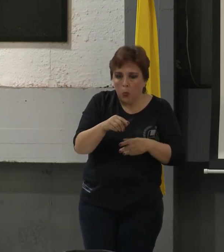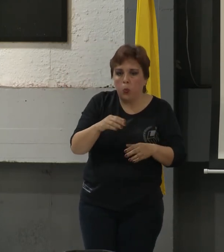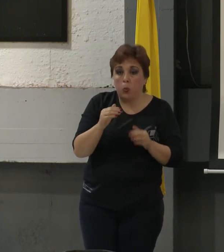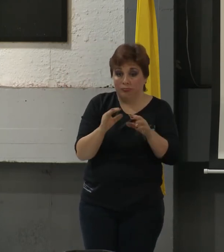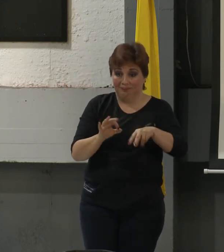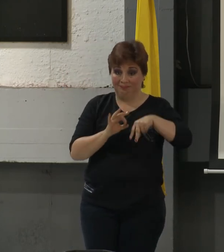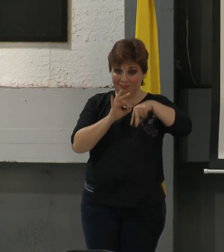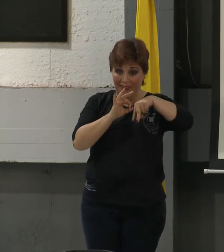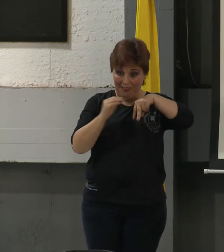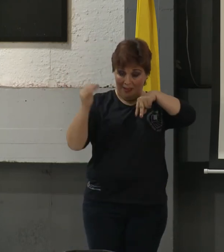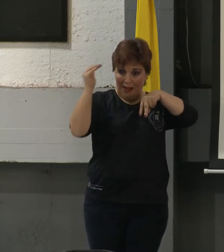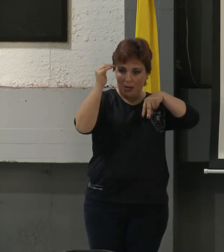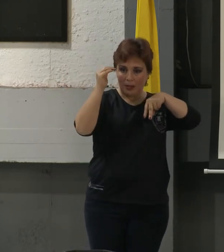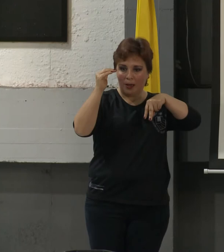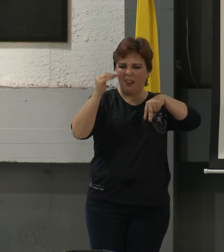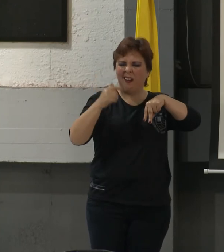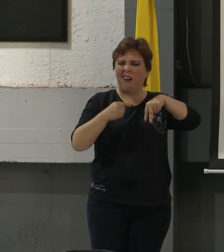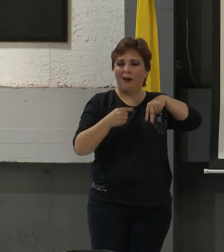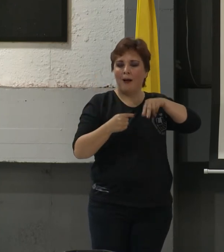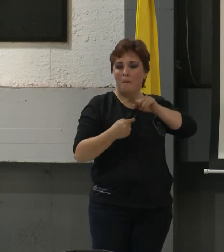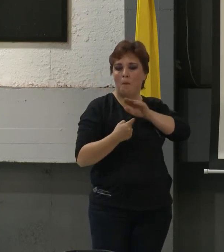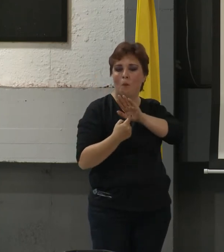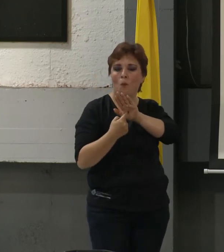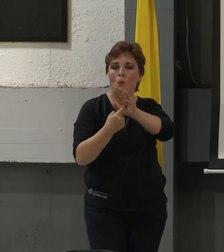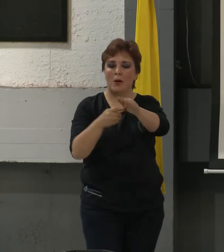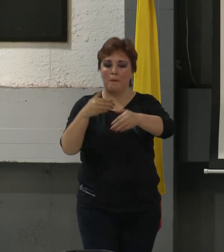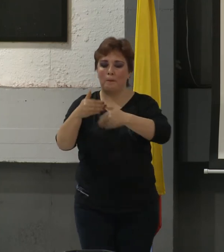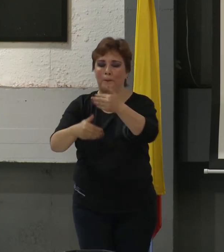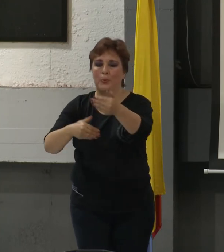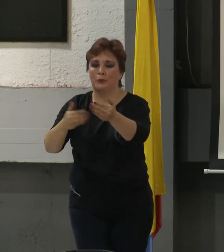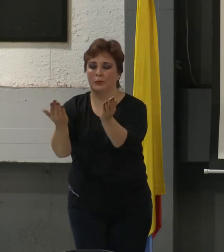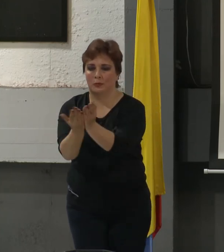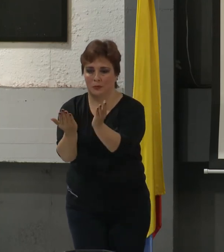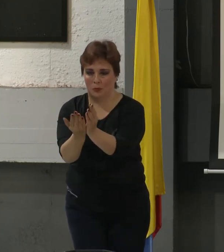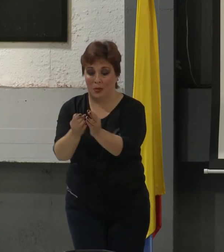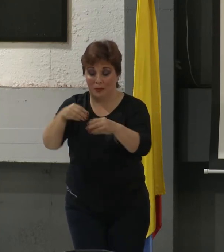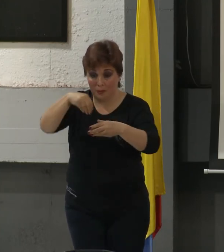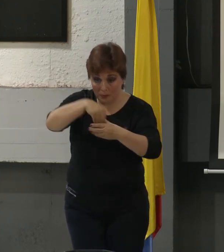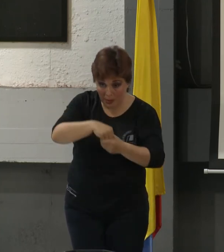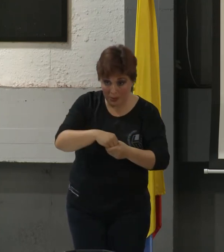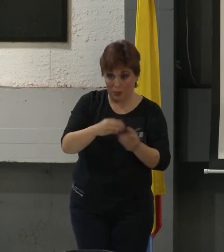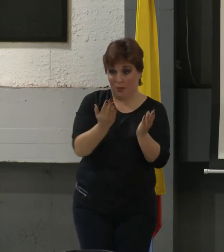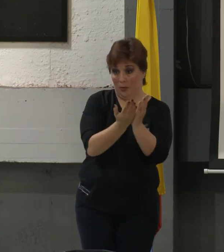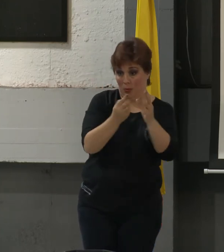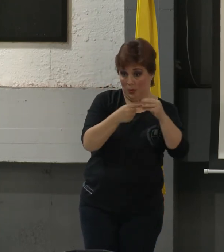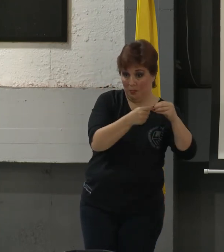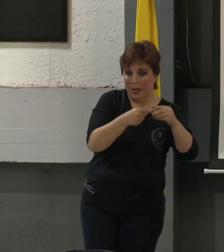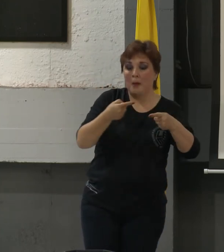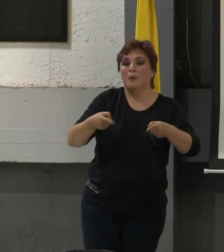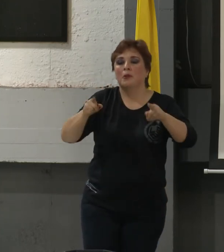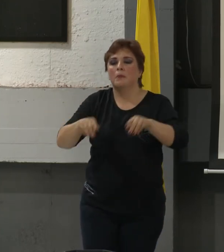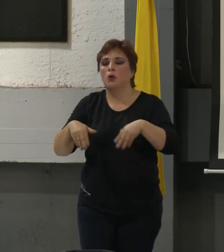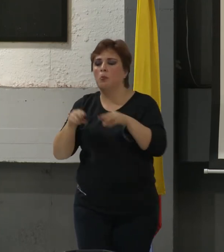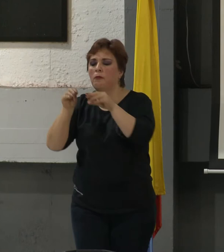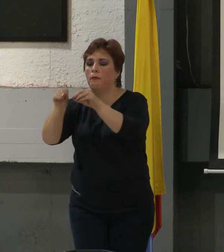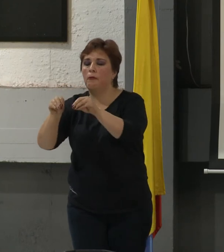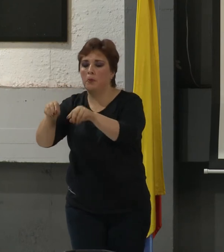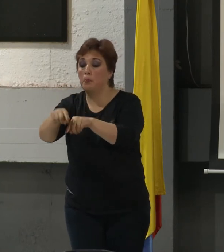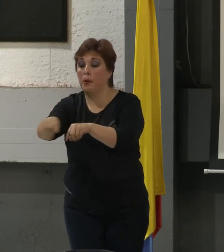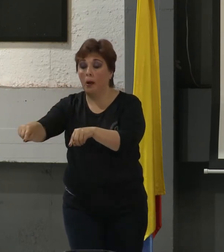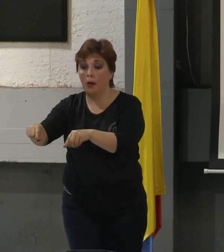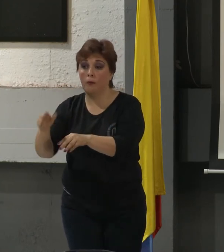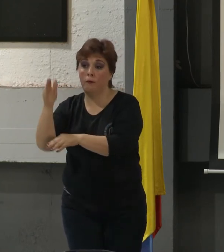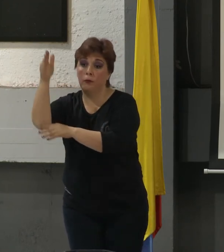la licenciatura en procesos educativos para la población con discapacidad y población con talentos y capacidades excepcionales